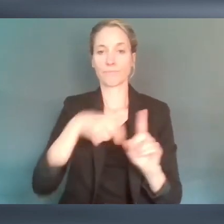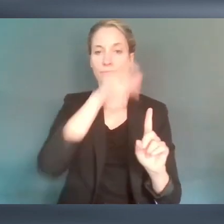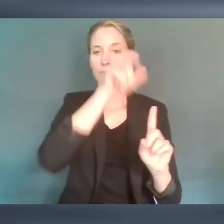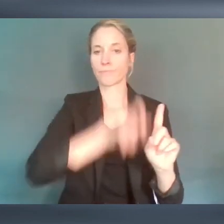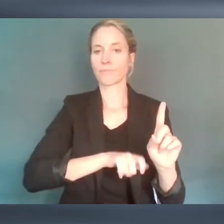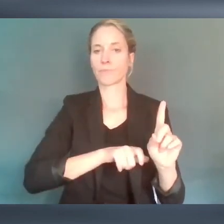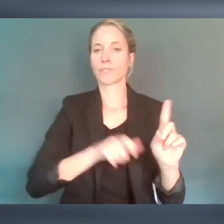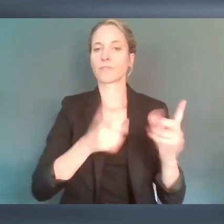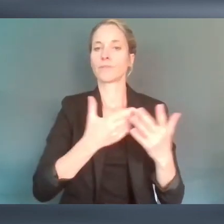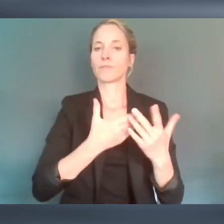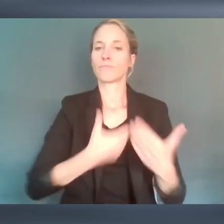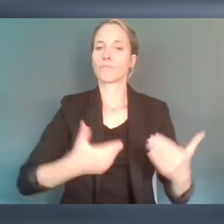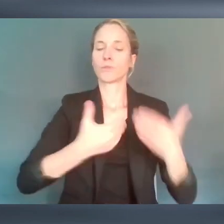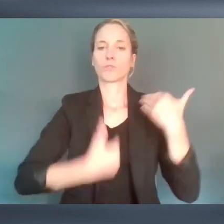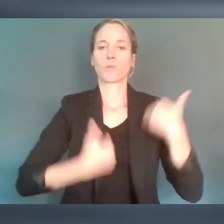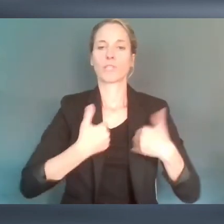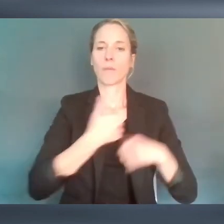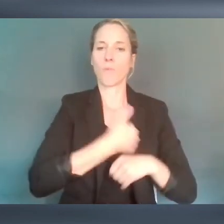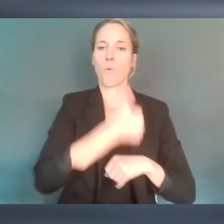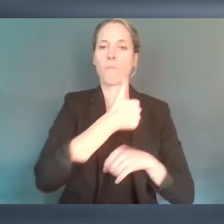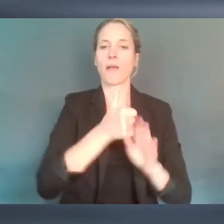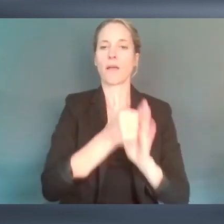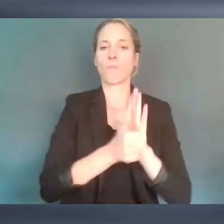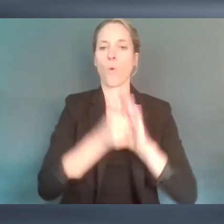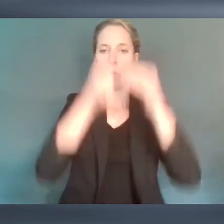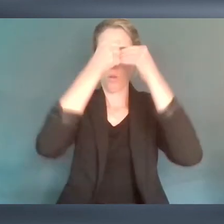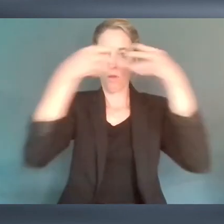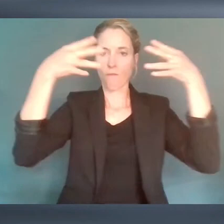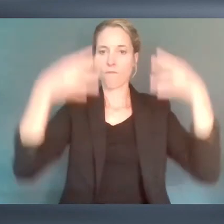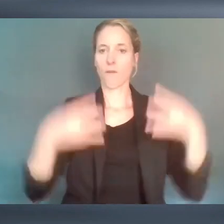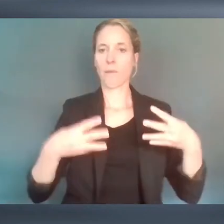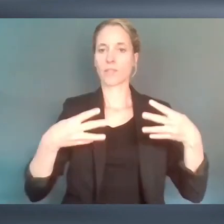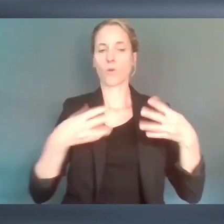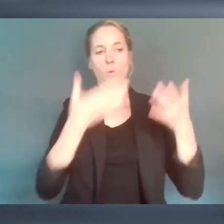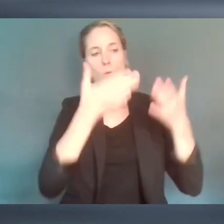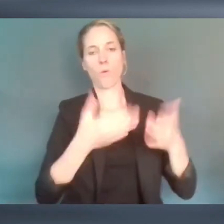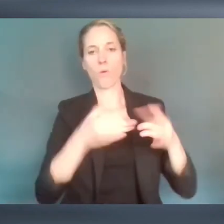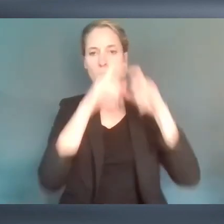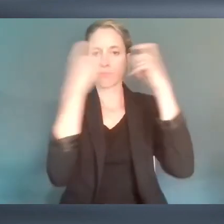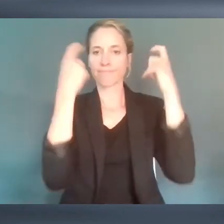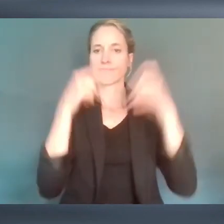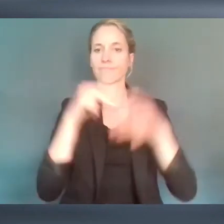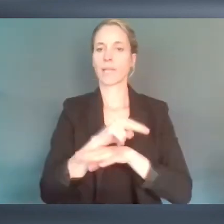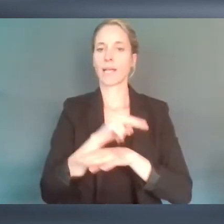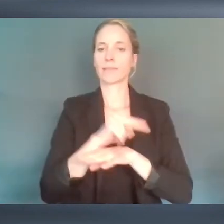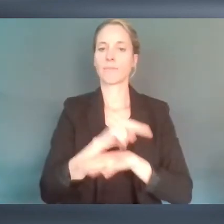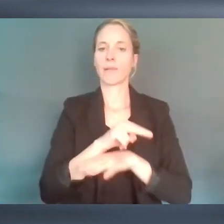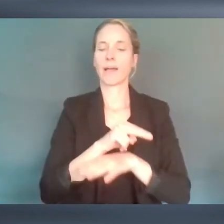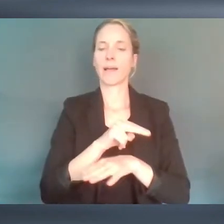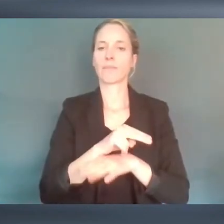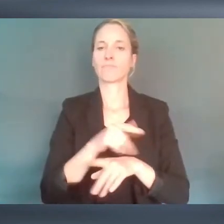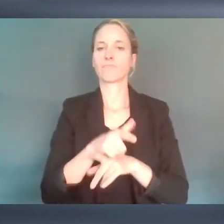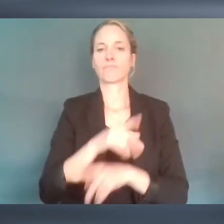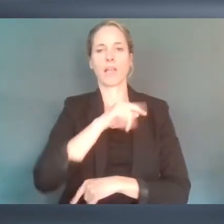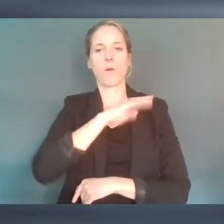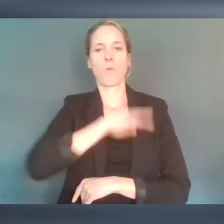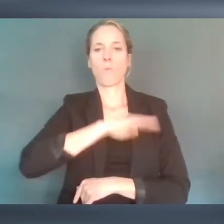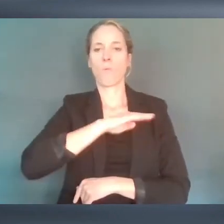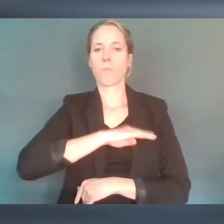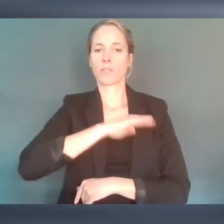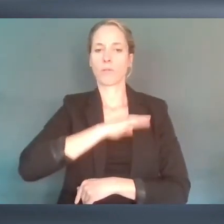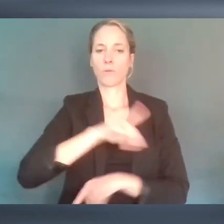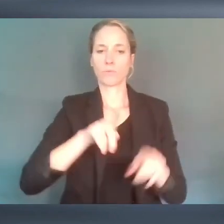sont formateurs, qui sont expertes, qui viennent du monde de l'emploi, qui sont compétentes, qui ont un vécu